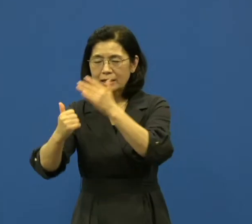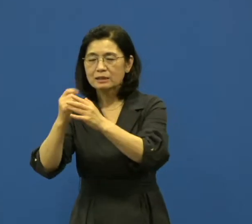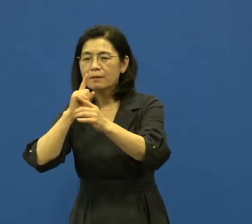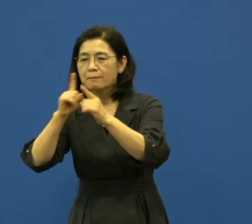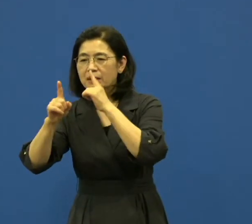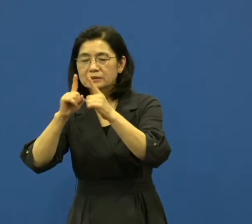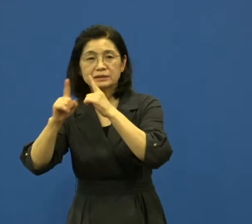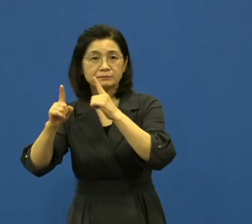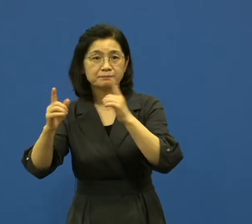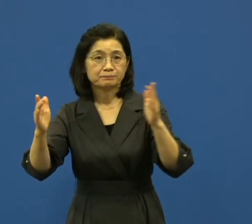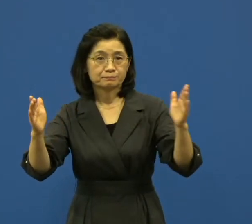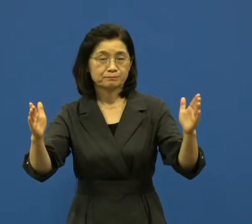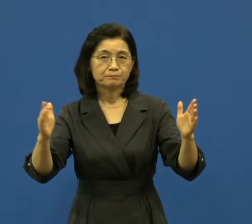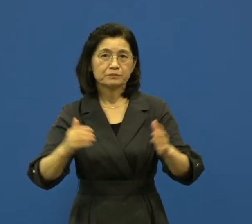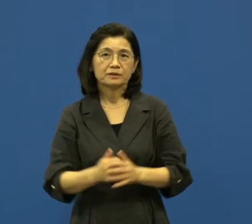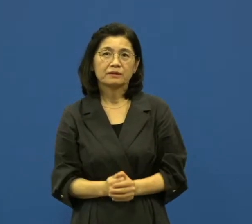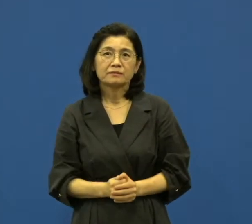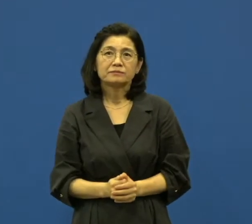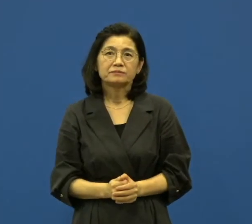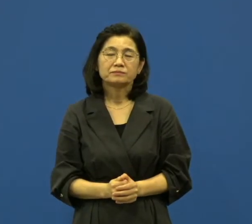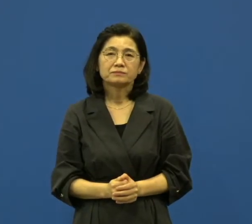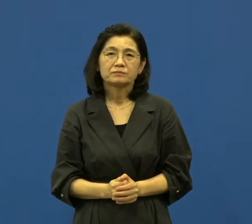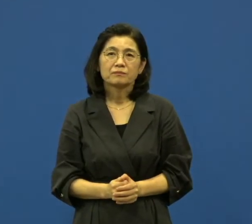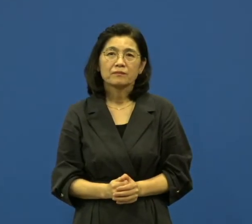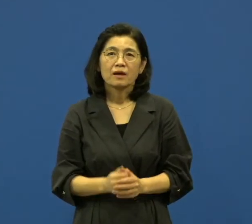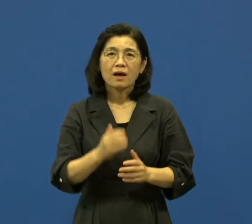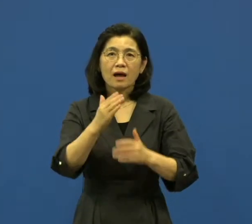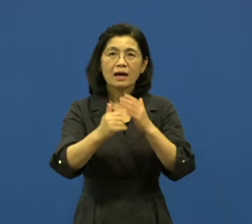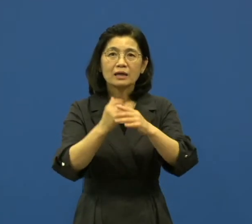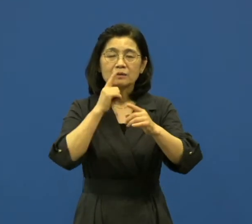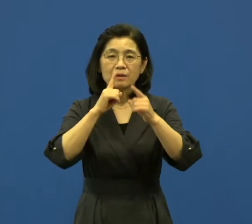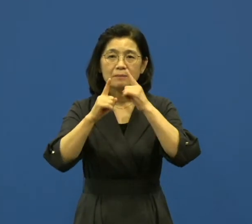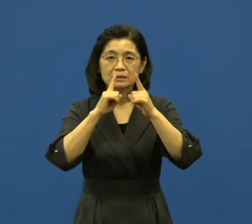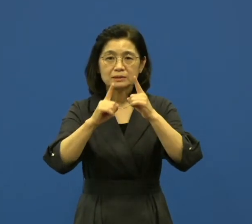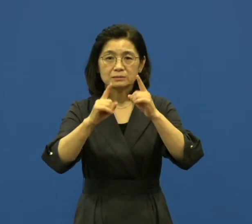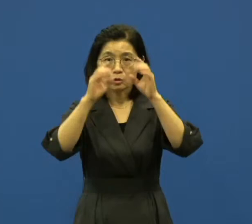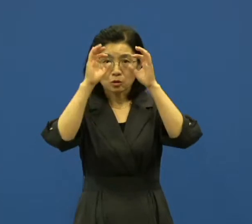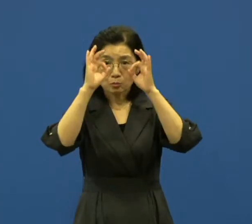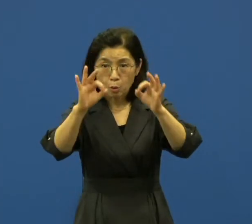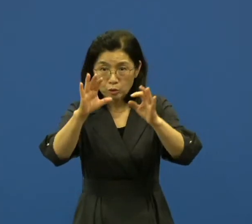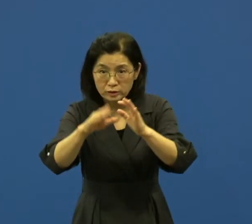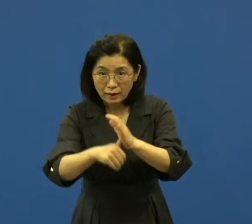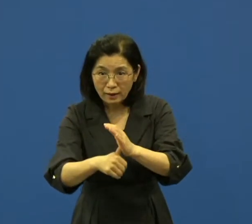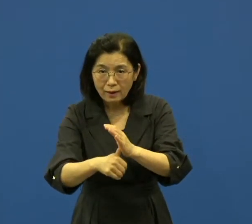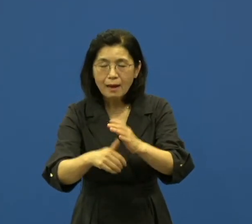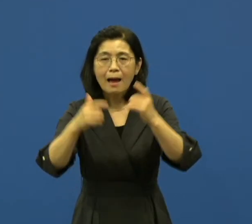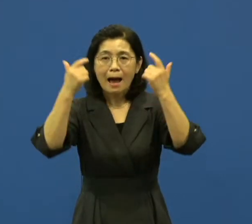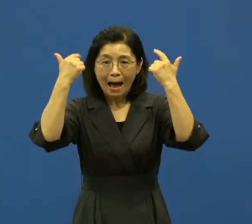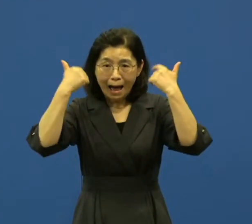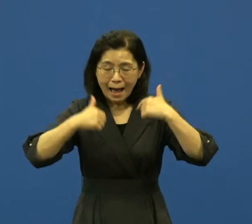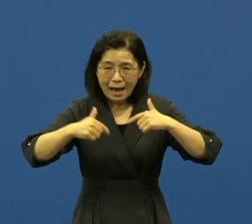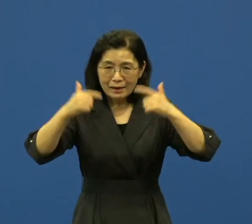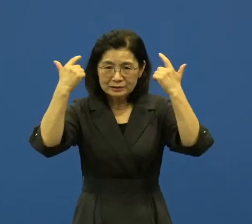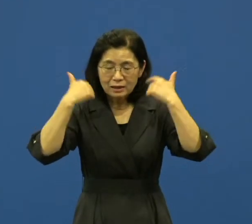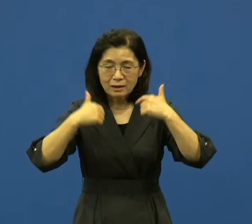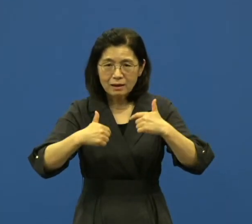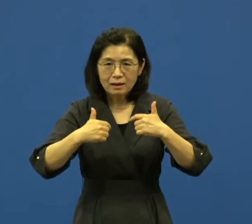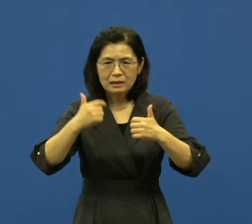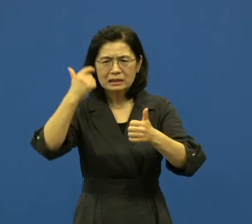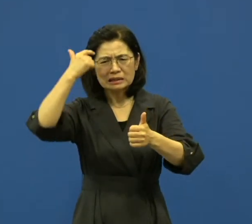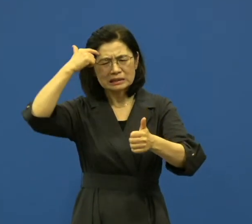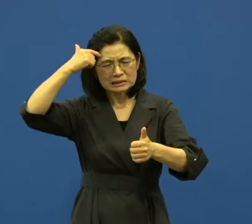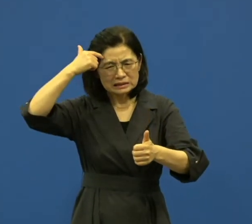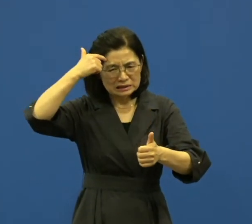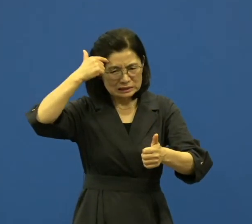자, 그런데 우리가 말씀을 들을 때 매우 중요한 것이 하나 있습니다. 그것은 뭐냐면 질문을 하는 것입니다. 말씀을 듣는 가운데 말씀